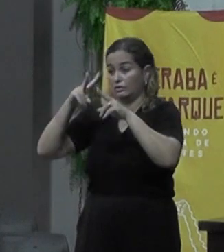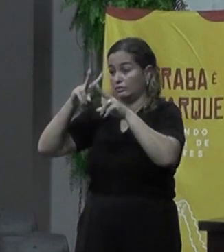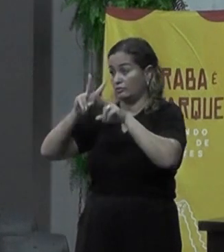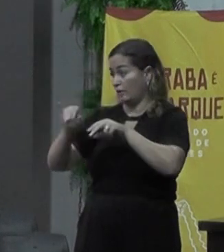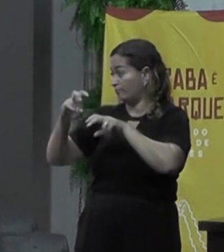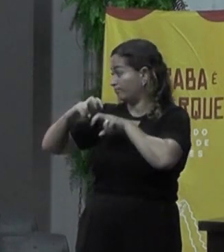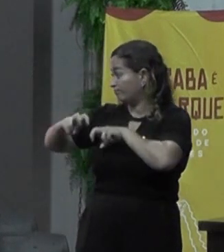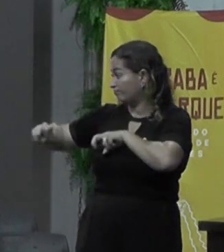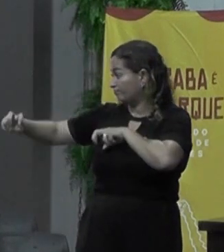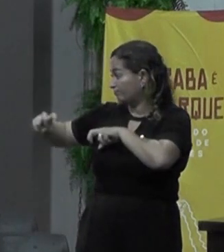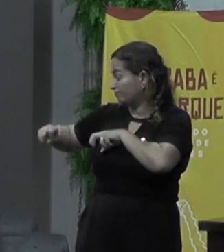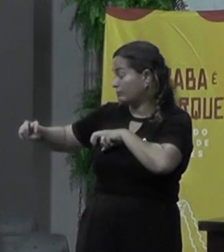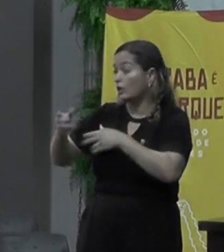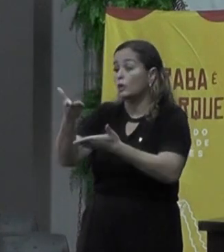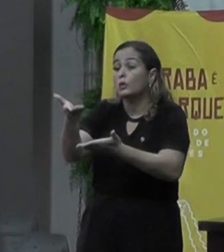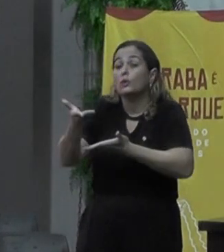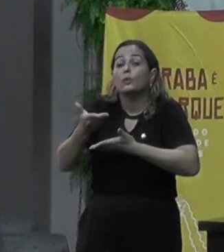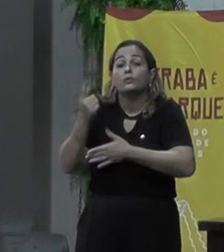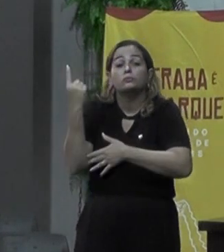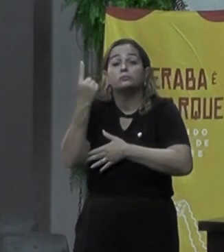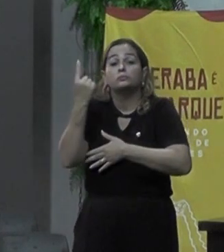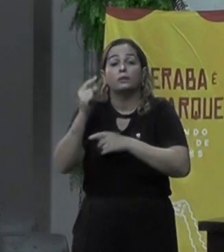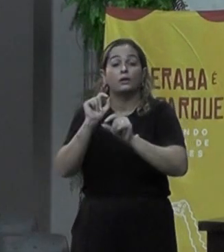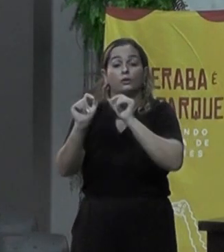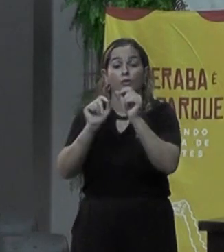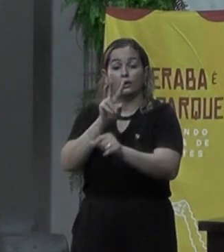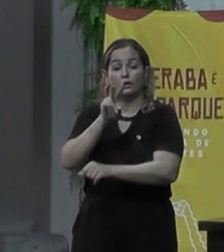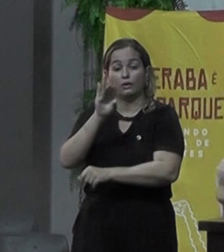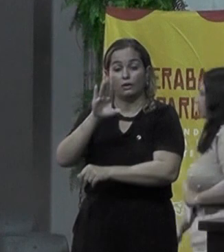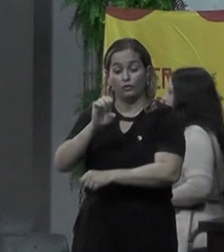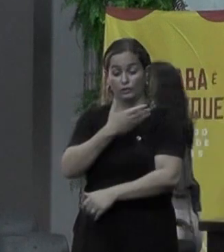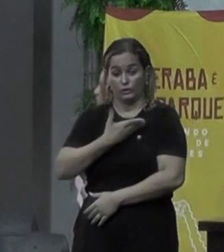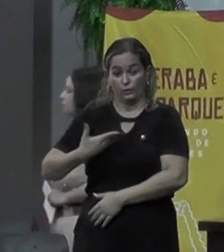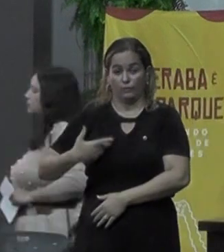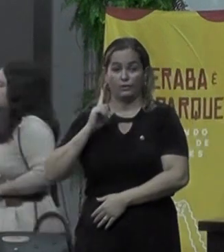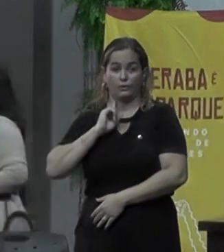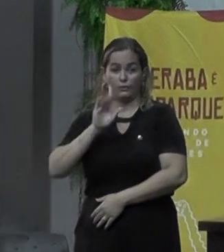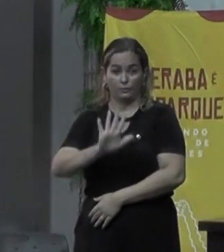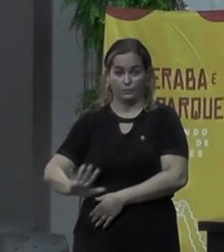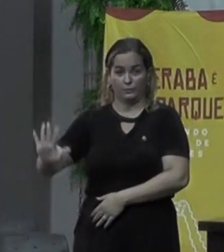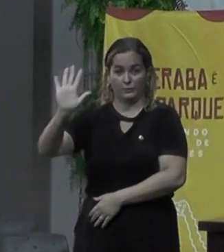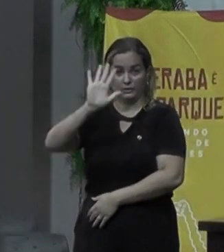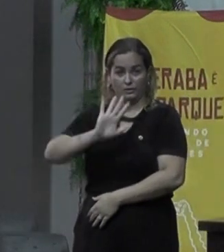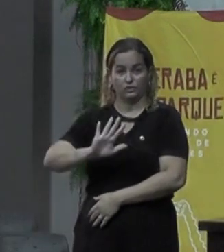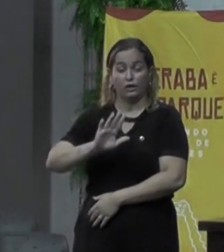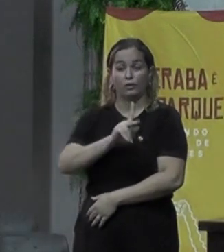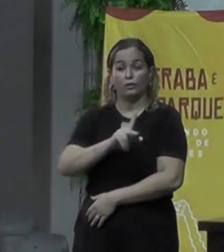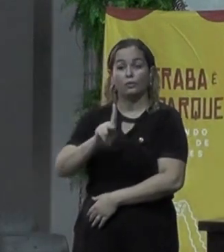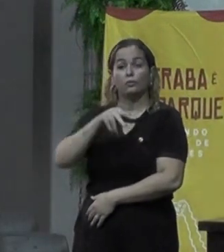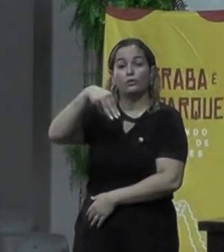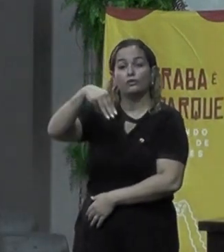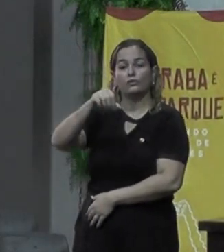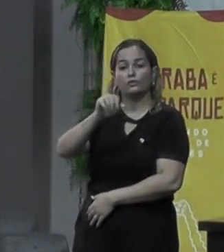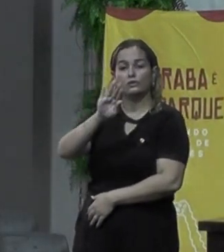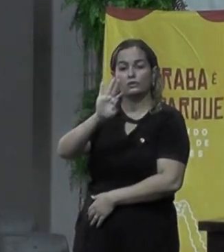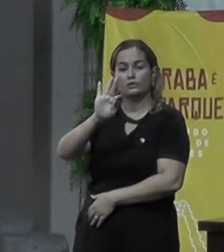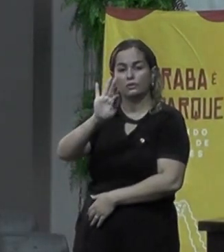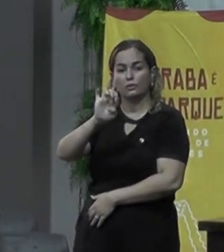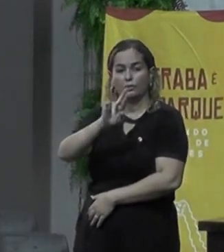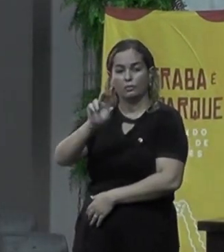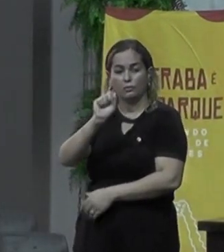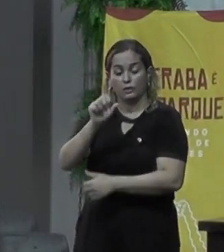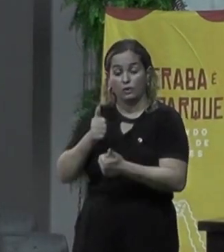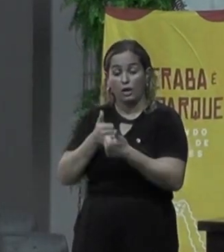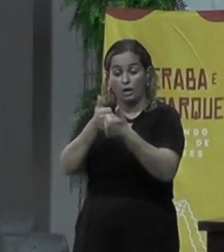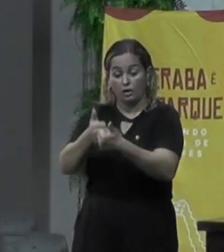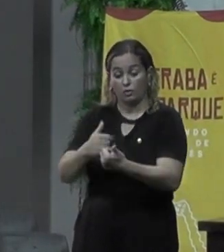dispositivo, convidando primeiramente o vice-governador do Estado de Minas Gerais, professor Matheus, acompanhado